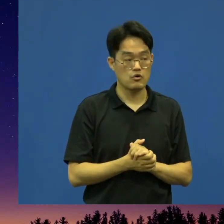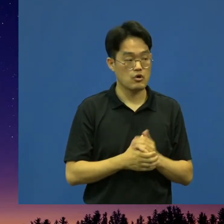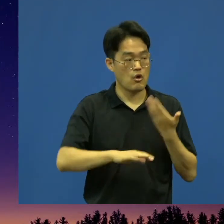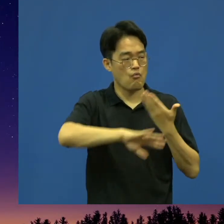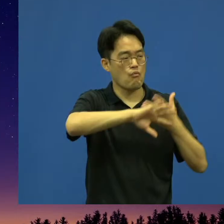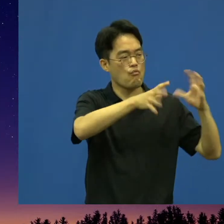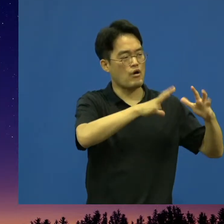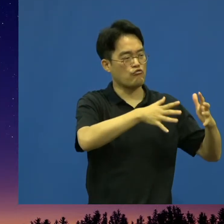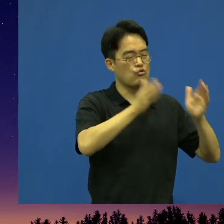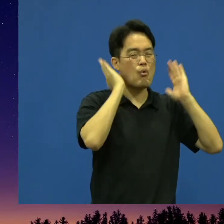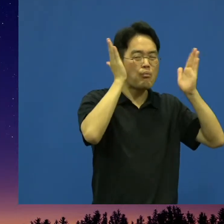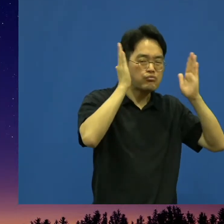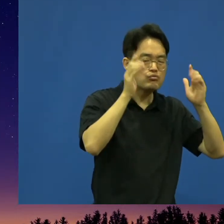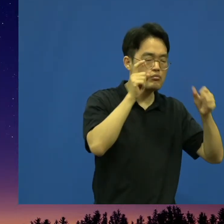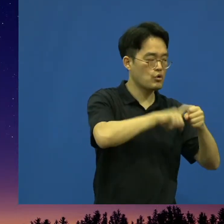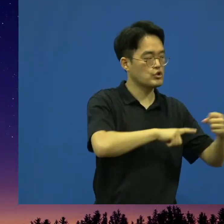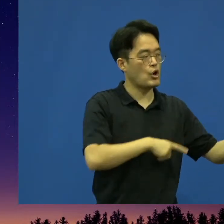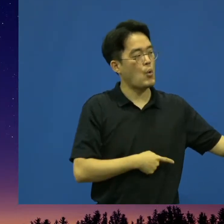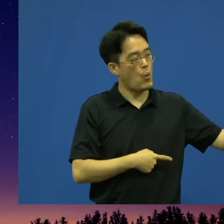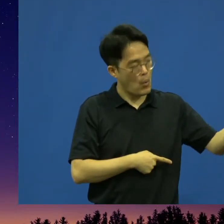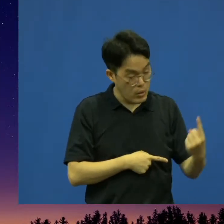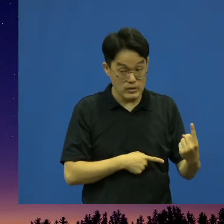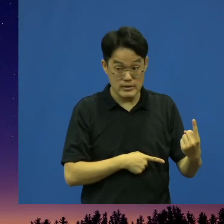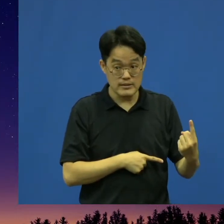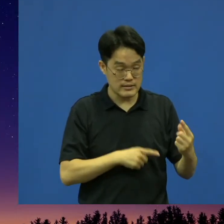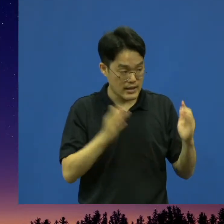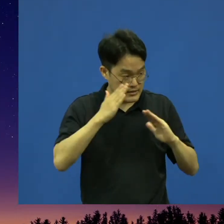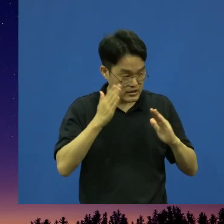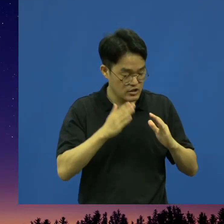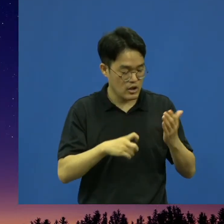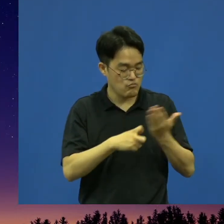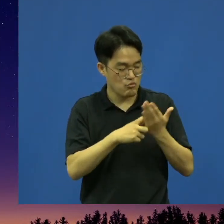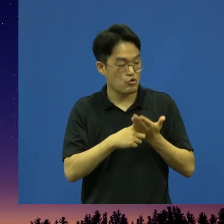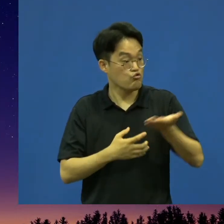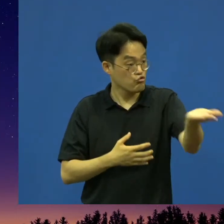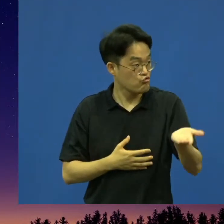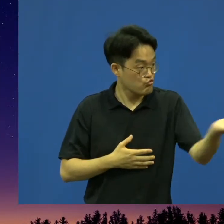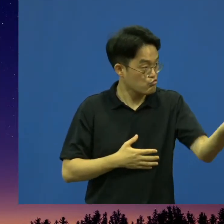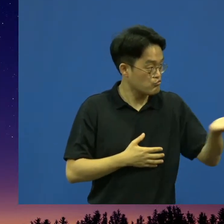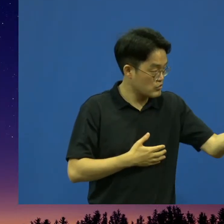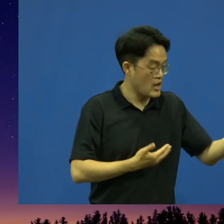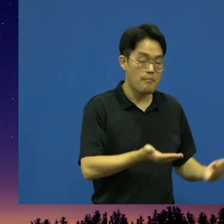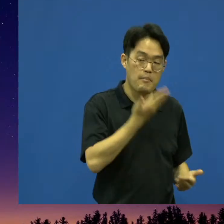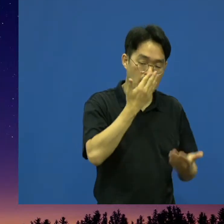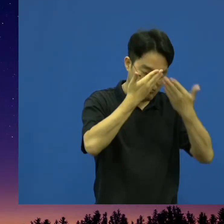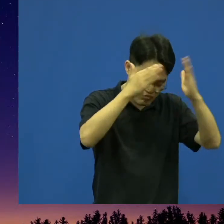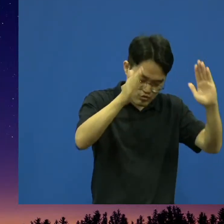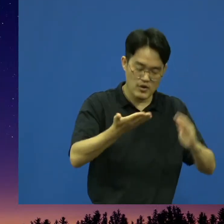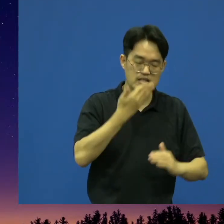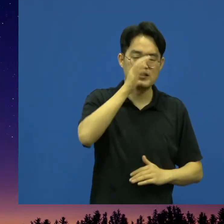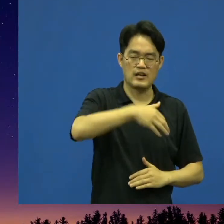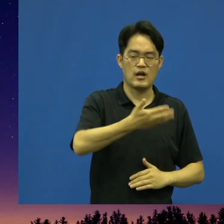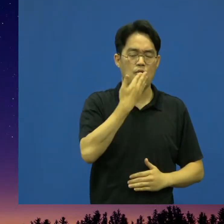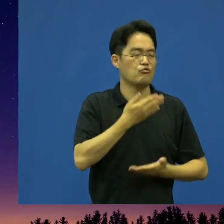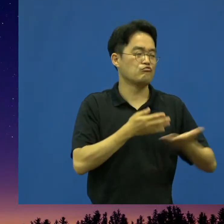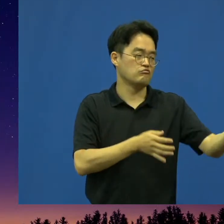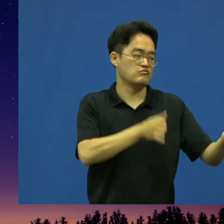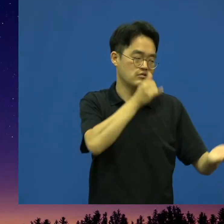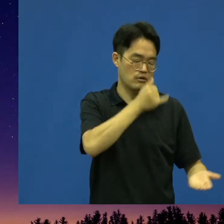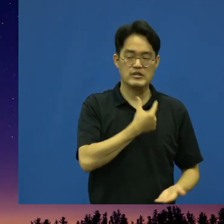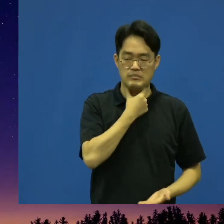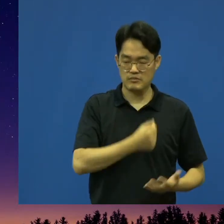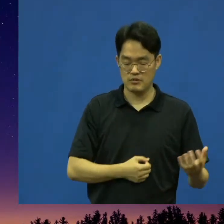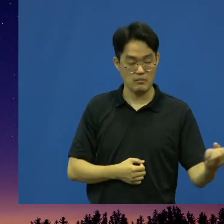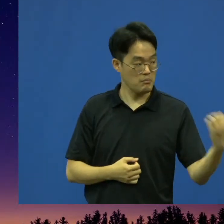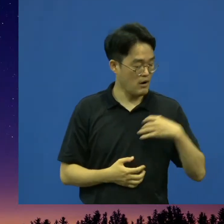외국에서 온 친구들에게 쿠폰 나누어 줘서 그 친구들이 가서 밥을 그 식당에서 먹을 수 있도록 하고 싶습니다.